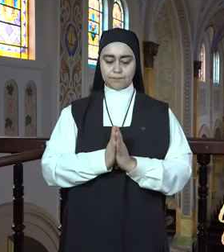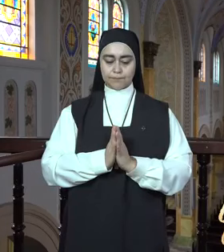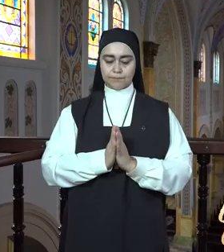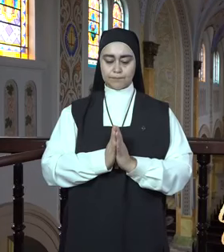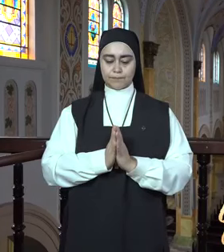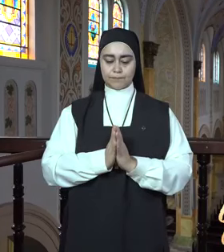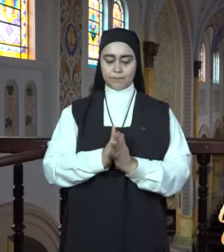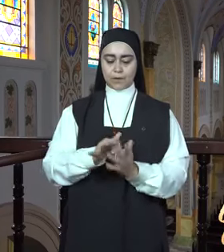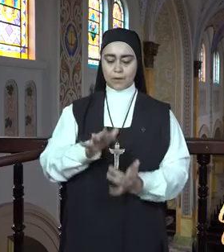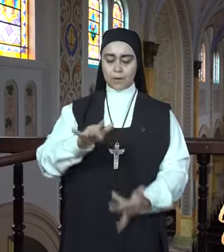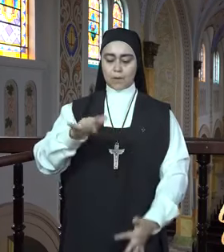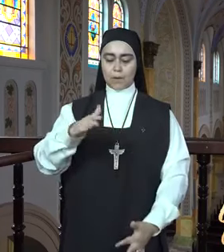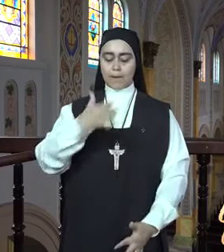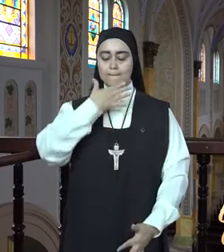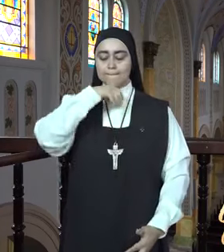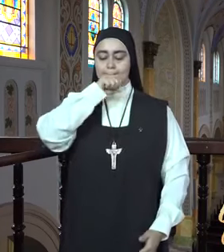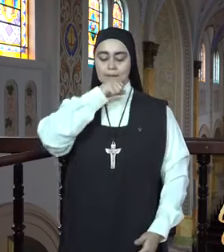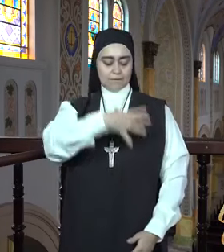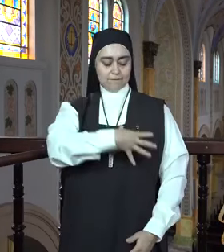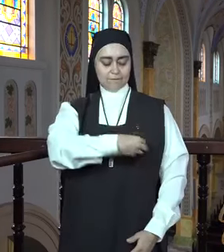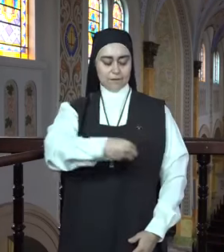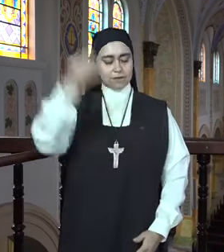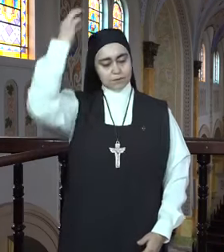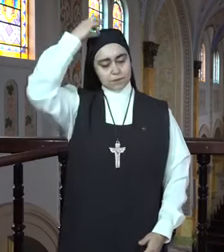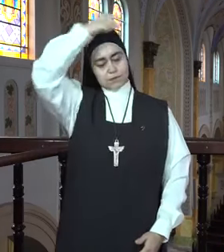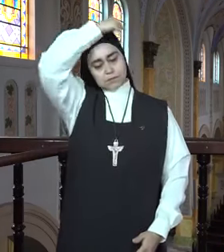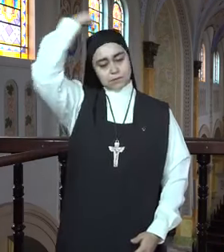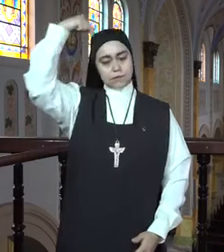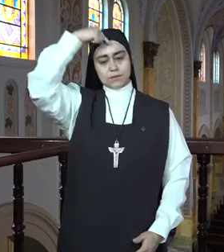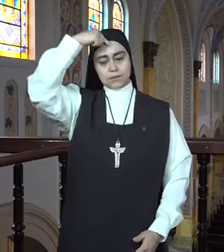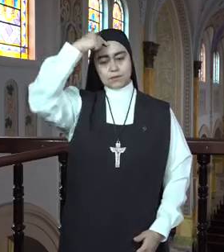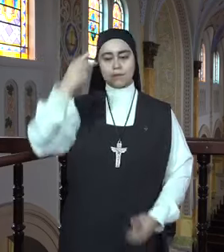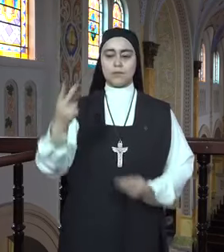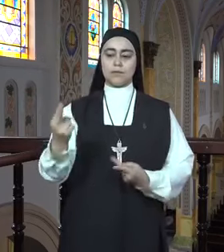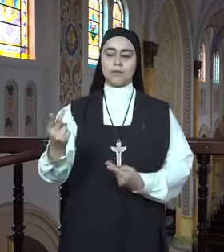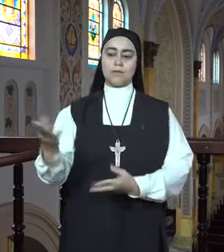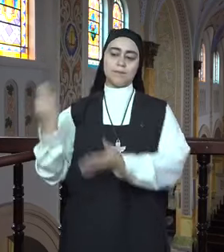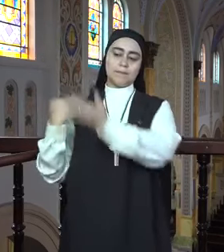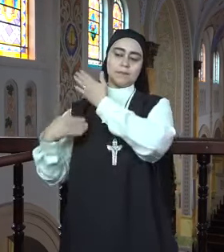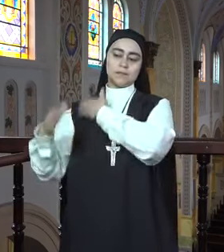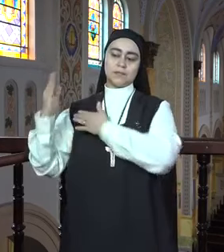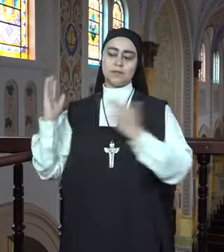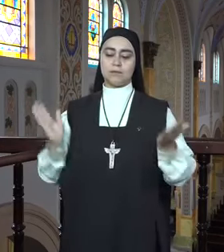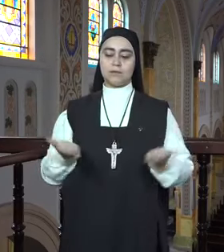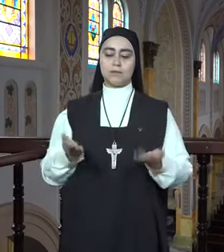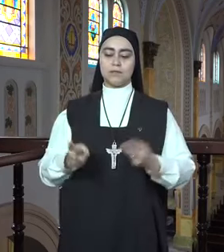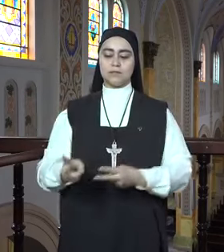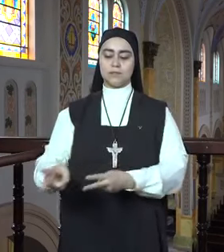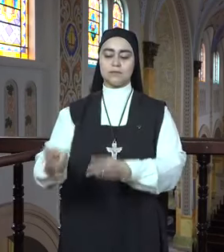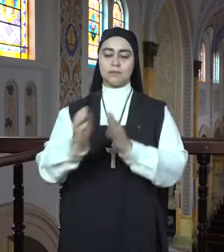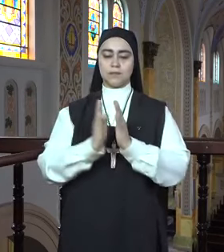Glória ao Pai, ao Filho e ao Espírito Santo, como era no princípio, agora e sempre. Amém.